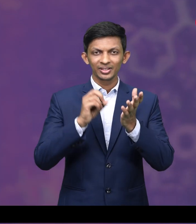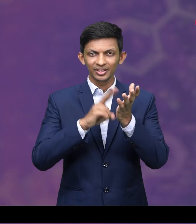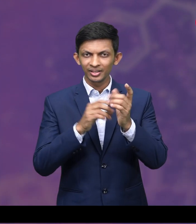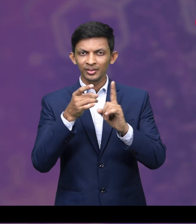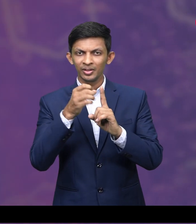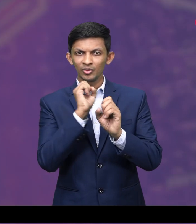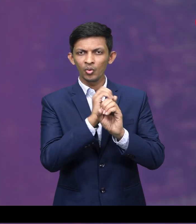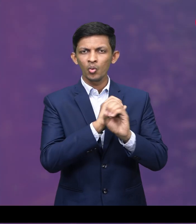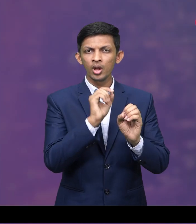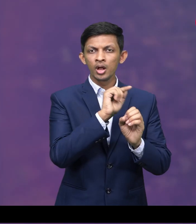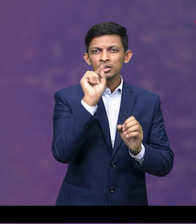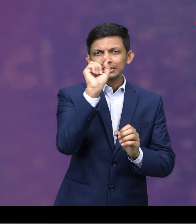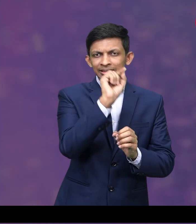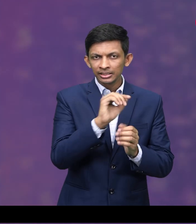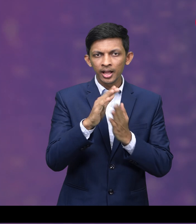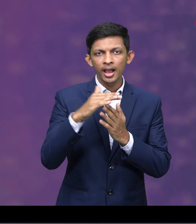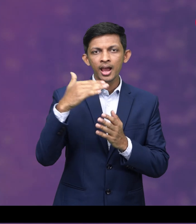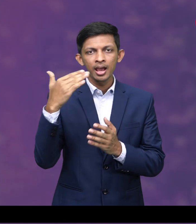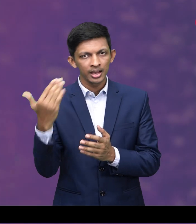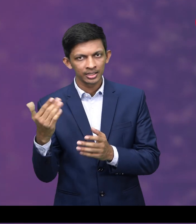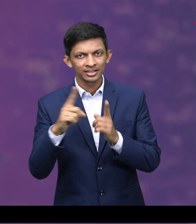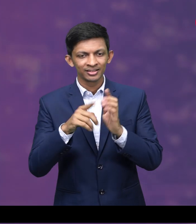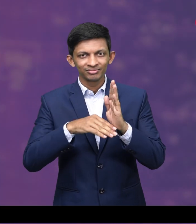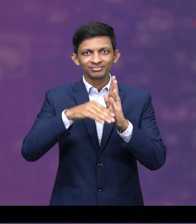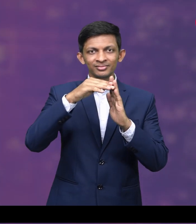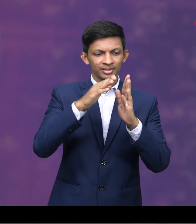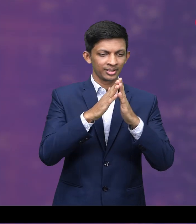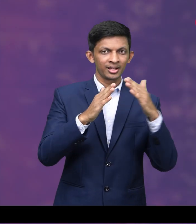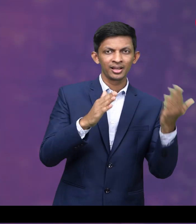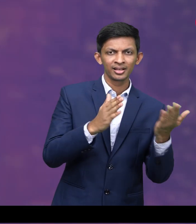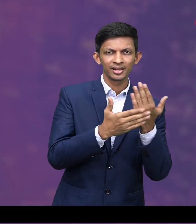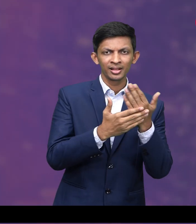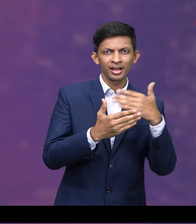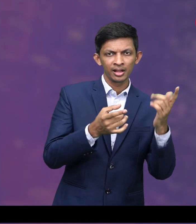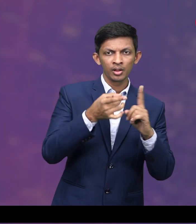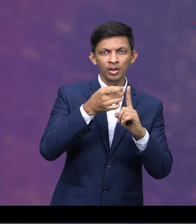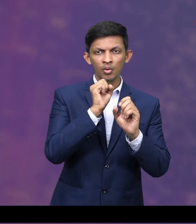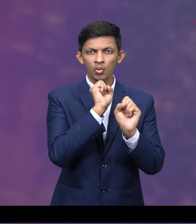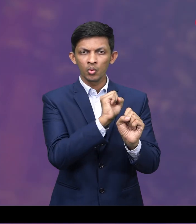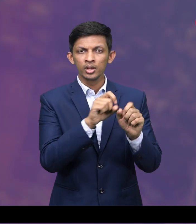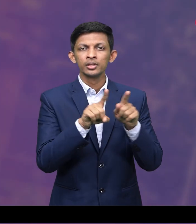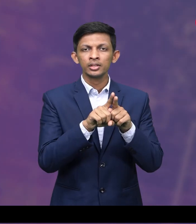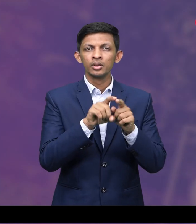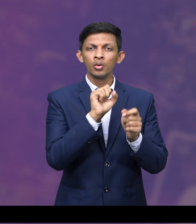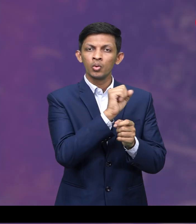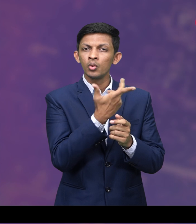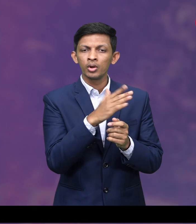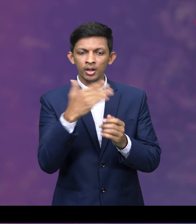నాన్ మెటల్స్ ముఖ్యంగా కుడివైపు పైభాగంలో ఉంటాయి మరియు లోహాలు ఆవర్తన పట్టికలో